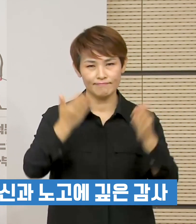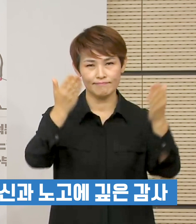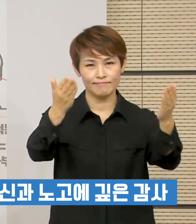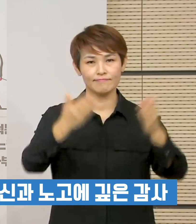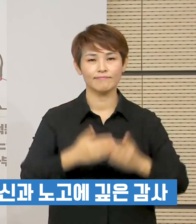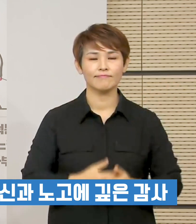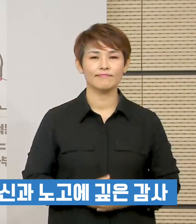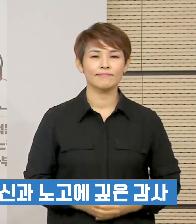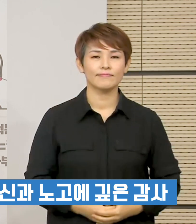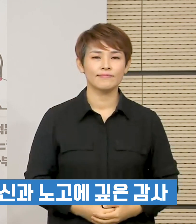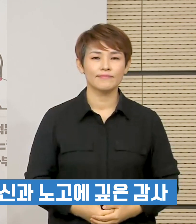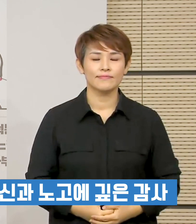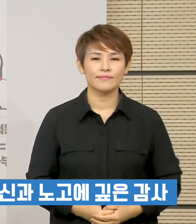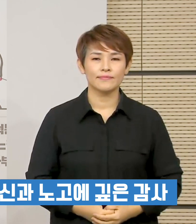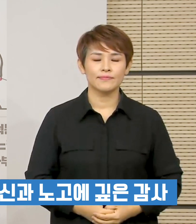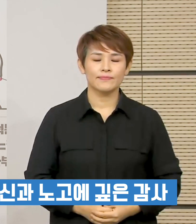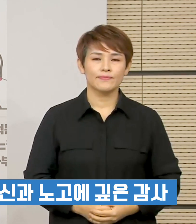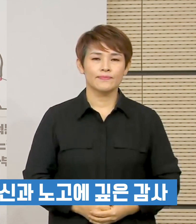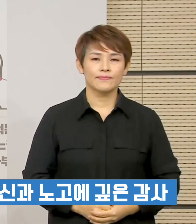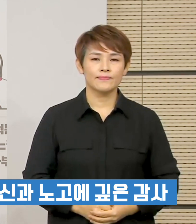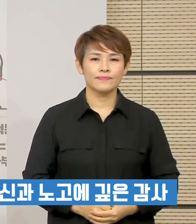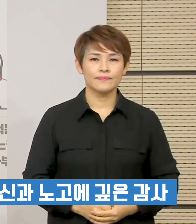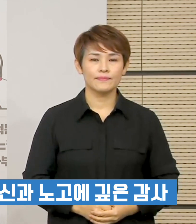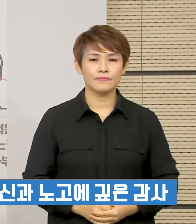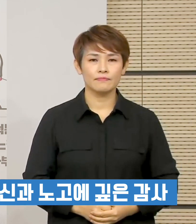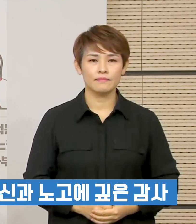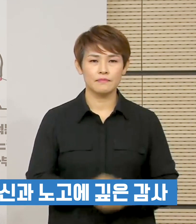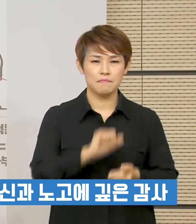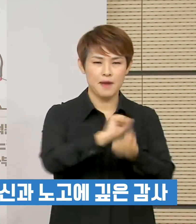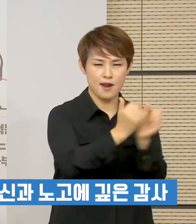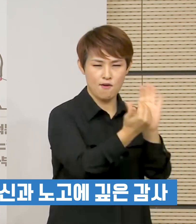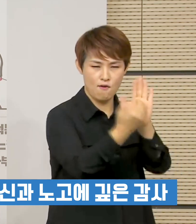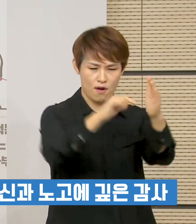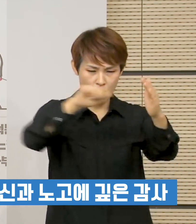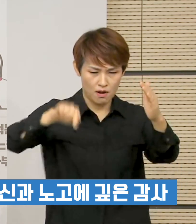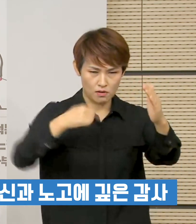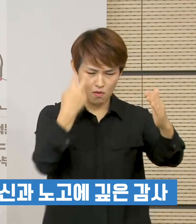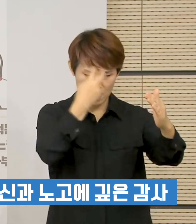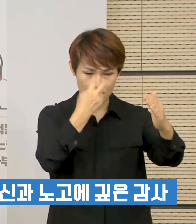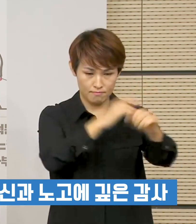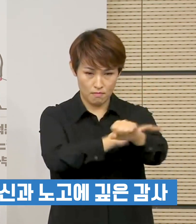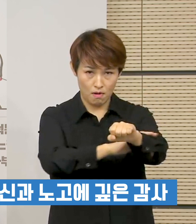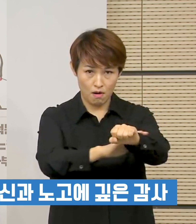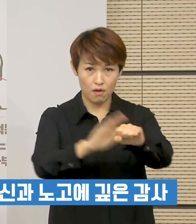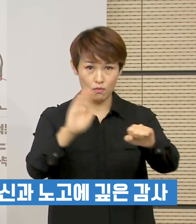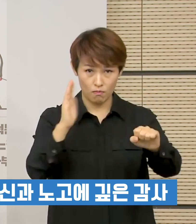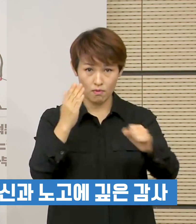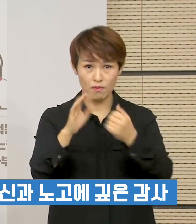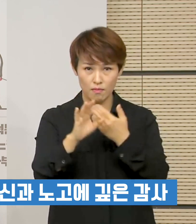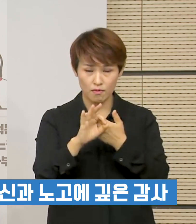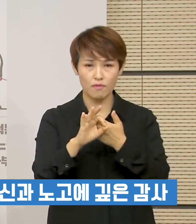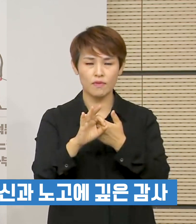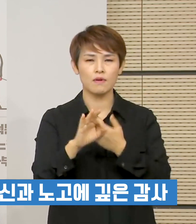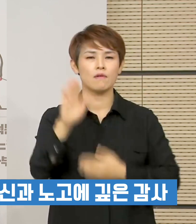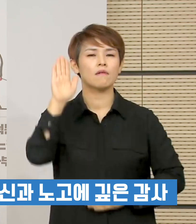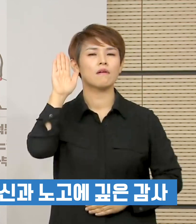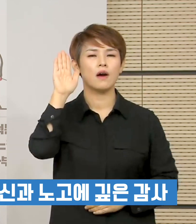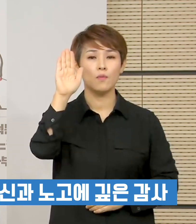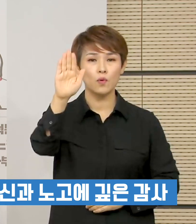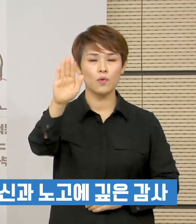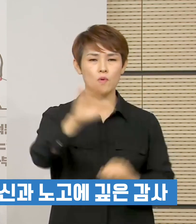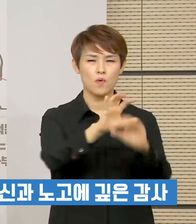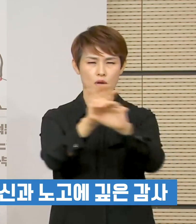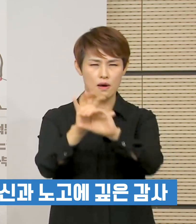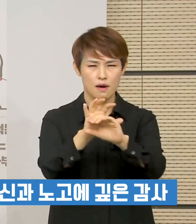말씀을 드립니다 또한 방영 망 내에서 관리가 잘 이루어지면 앞으로도 우리가 코로나 일고